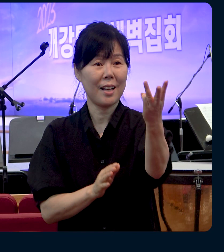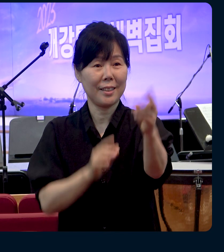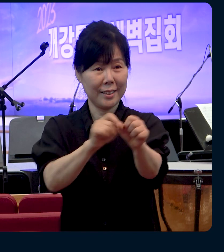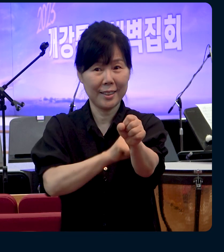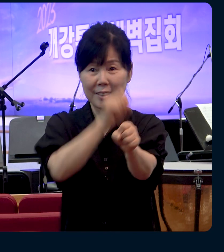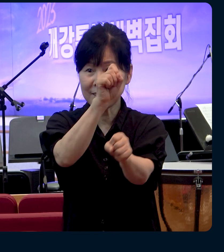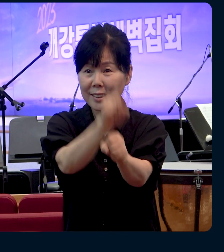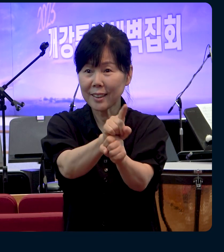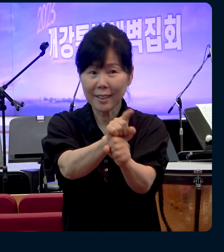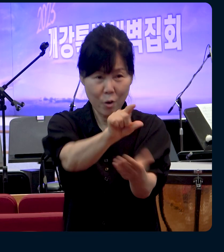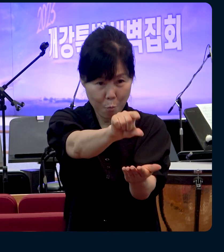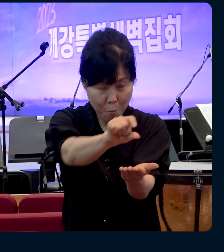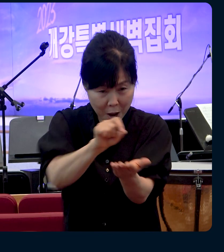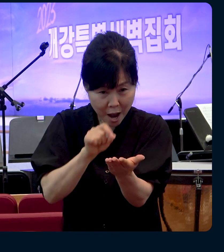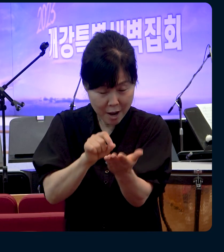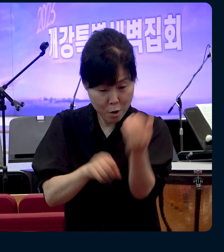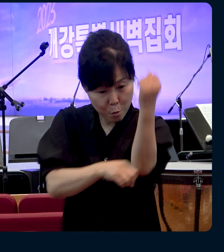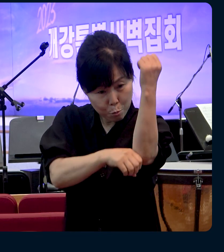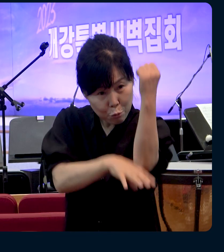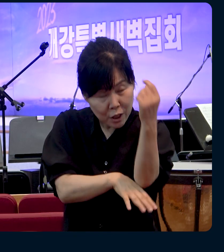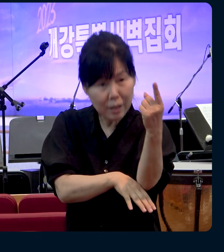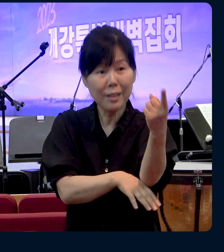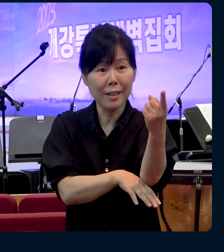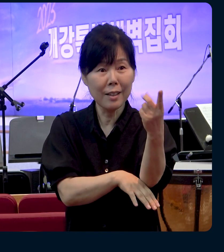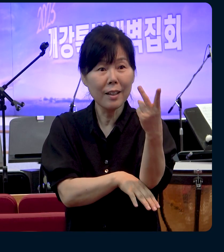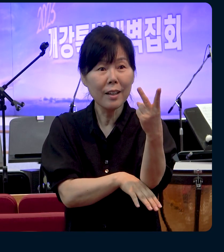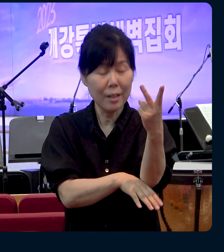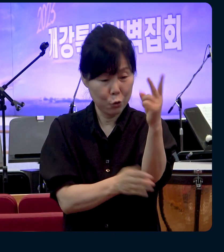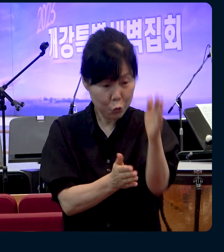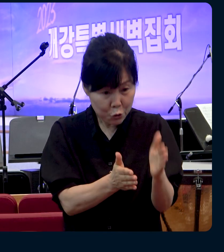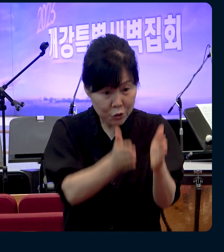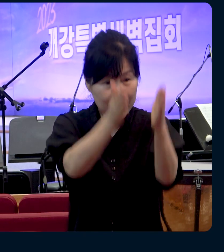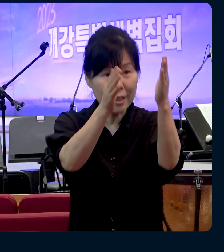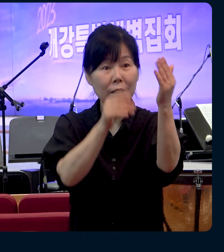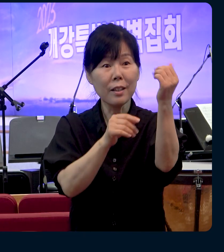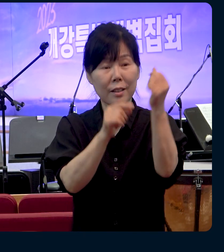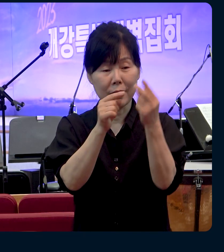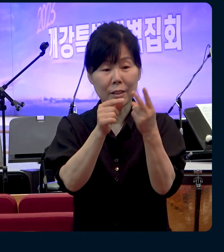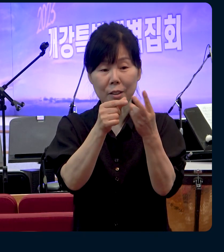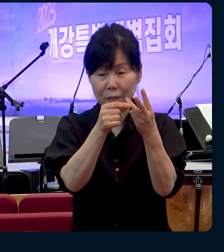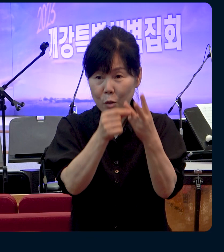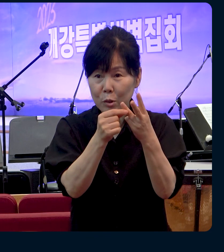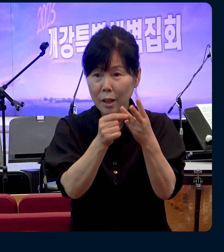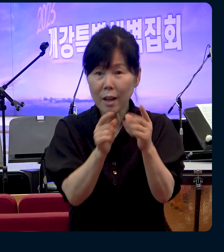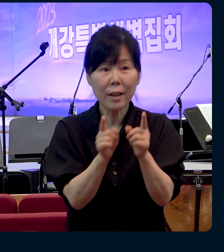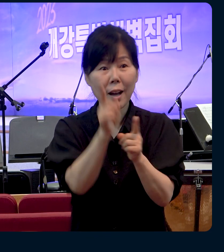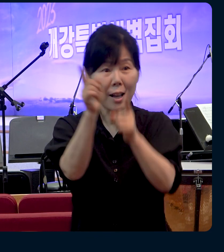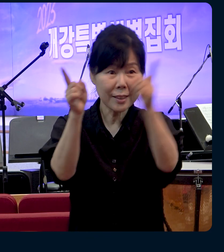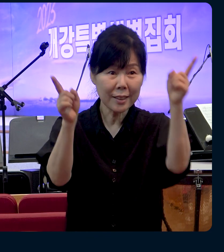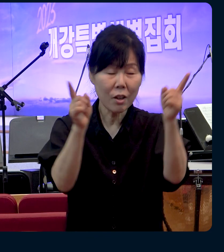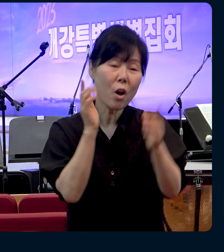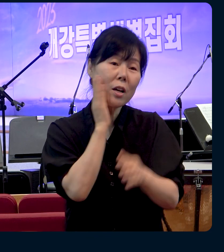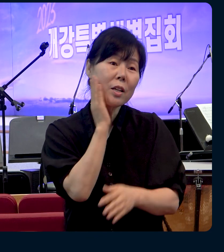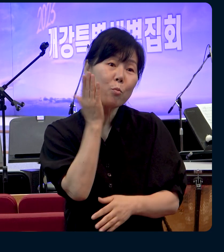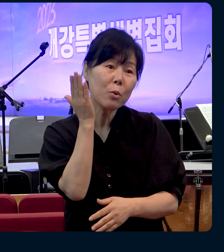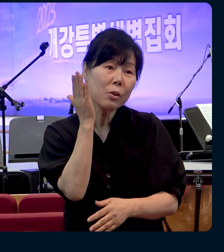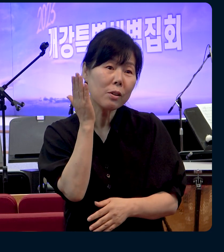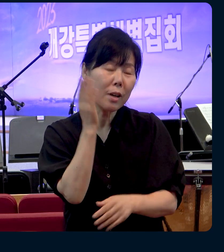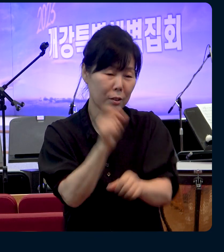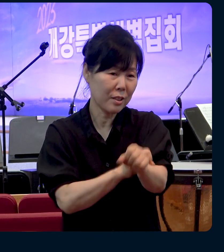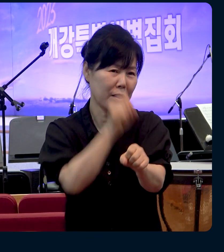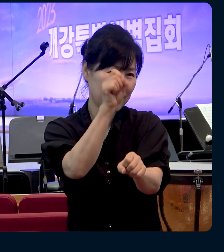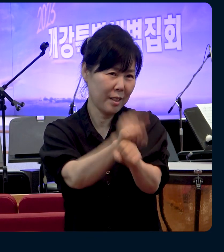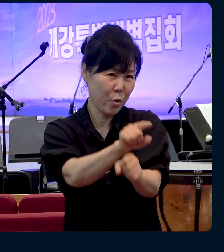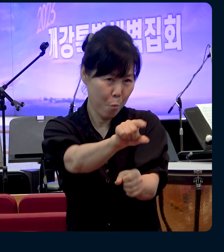이 세 가지를 딱 그렸어요. 나무를 그리면서 뿌리와 그리고 줄기와 그리고 가지와 잎사귀를